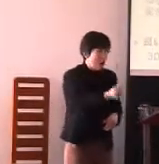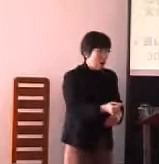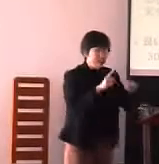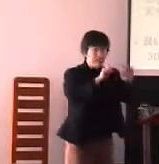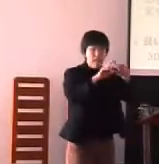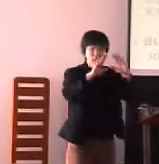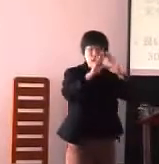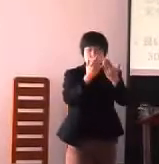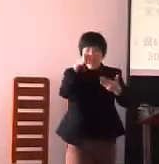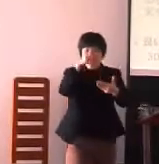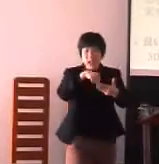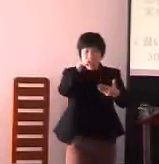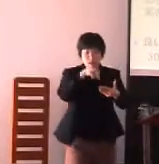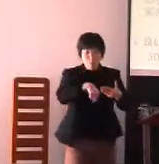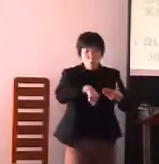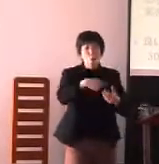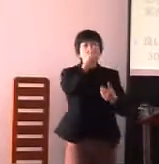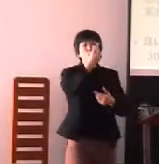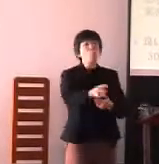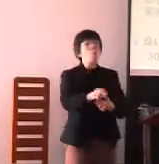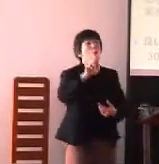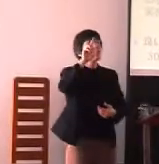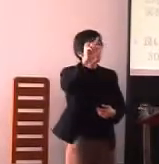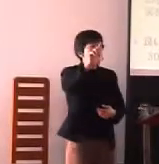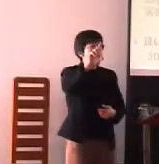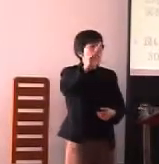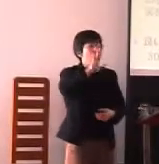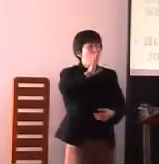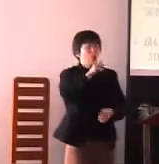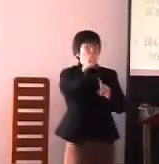モーセが言いました。モーセは